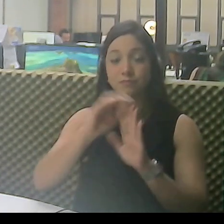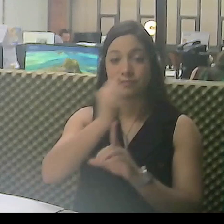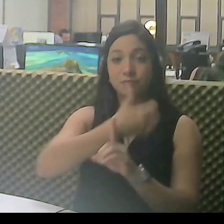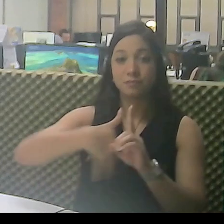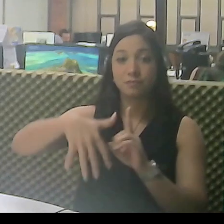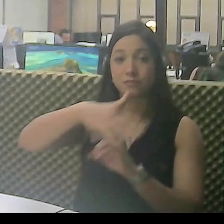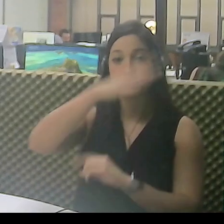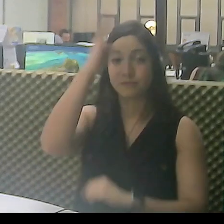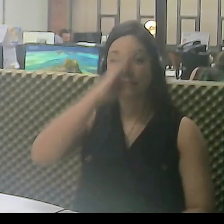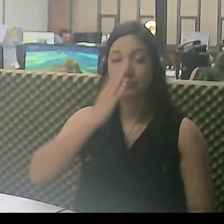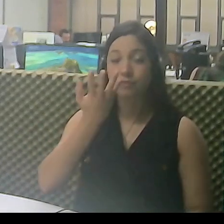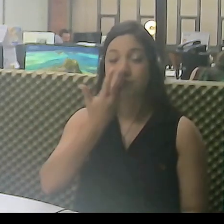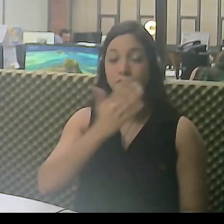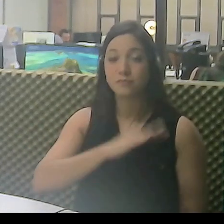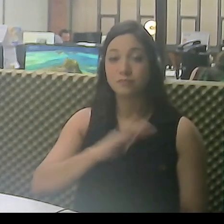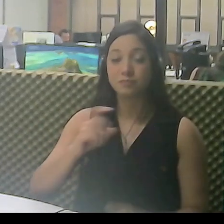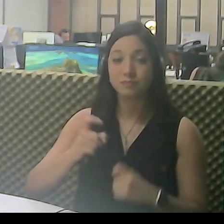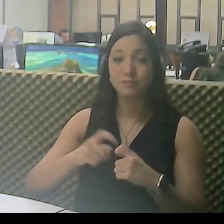Brasileira de Pediatria.